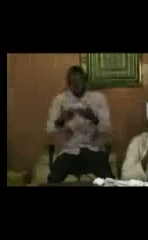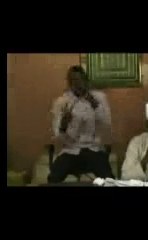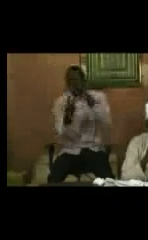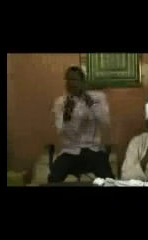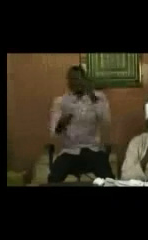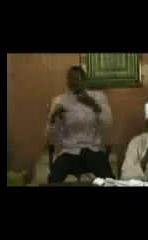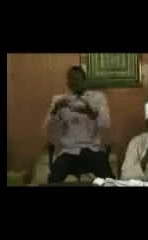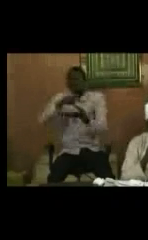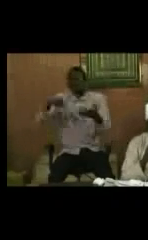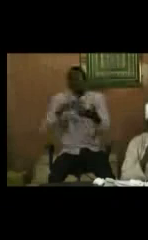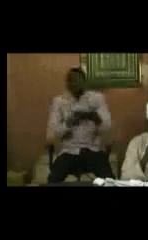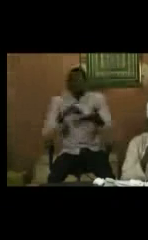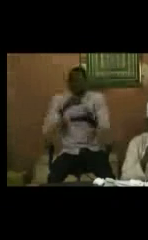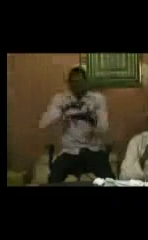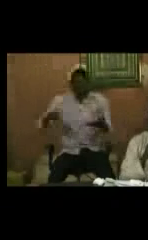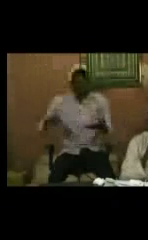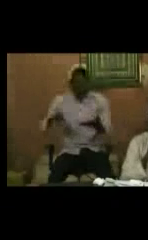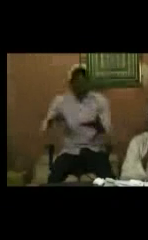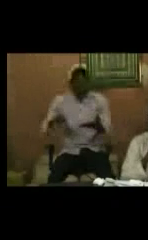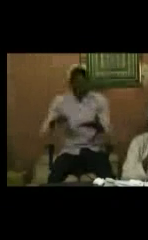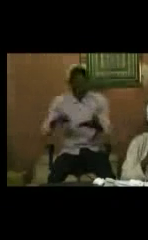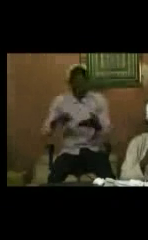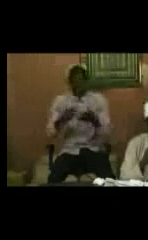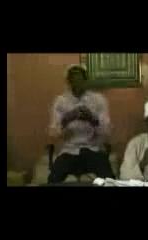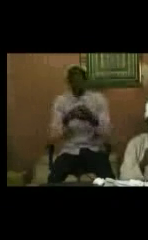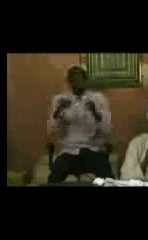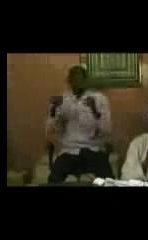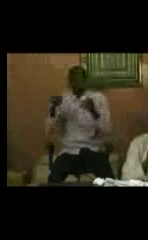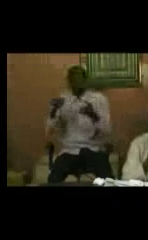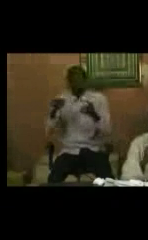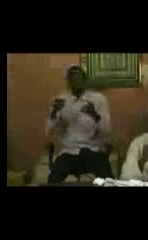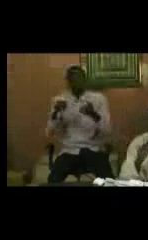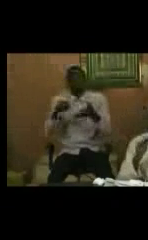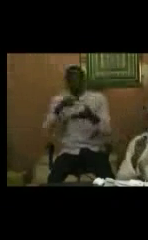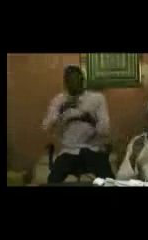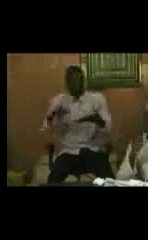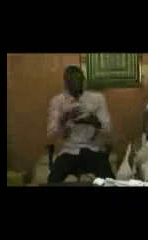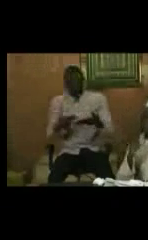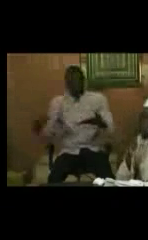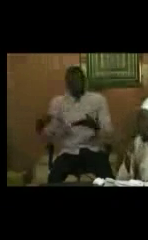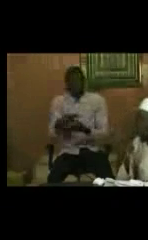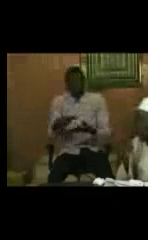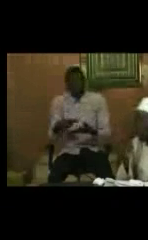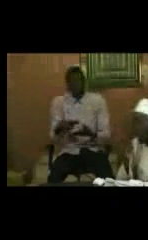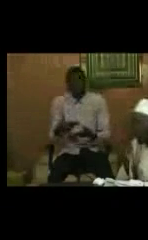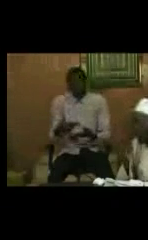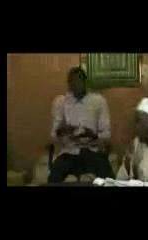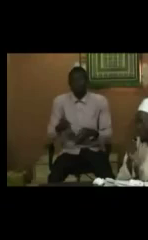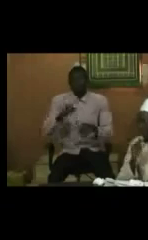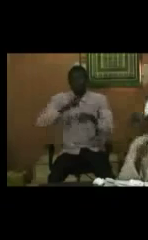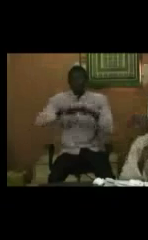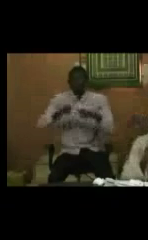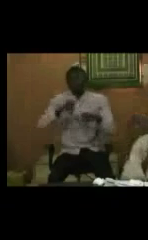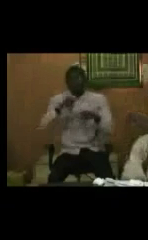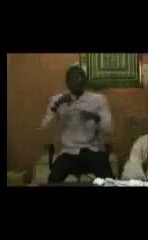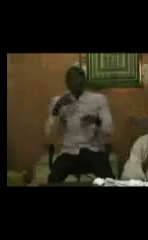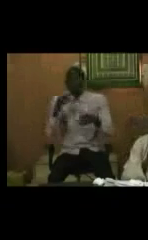leto ati nto bi se ba se leto eto ni o ni so pe ngba to ti ri nu qurani o ni lu